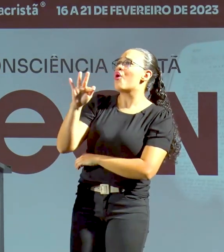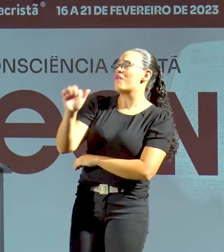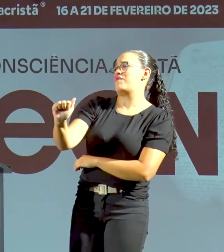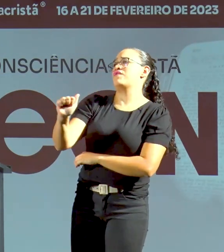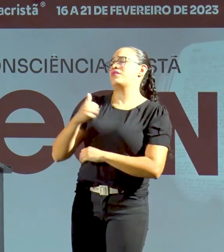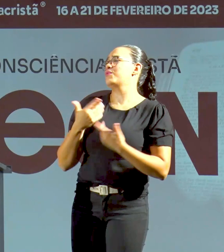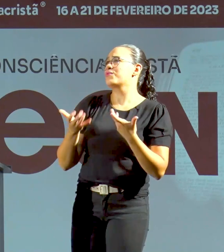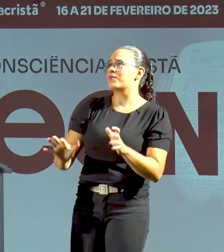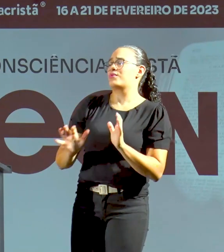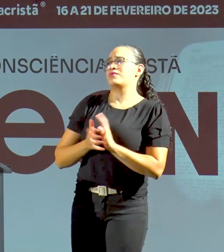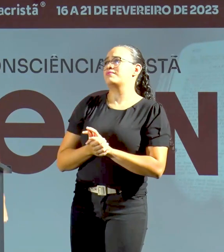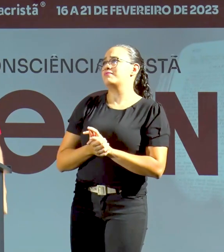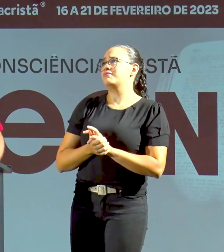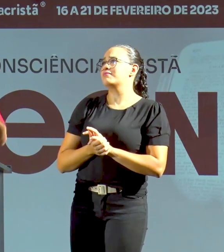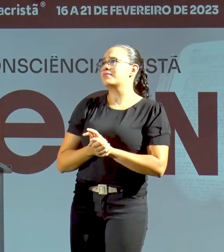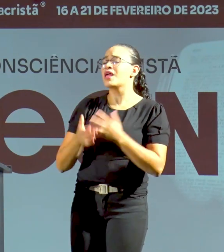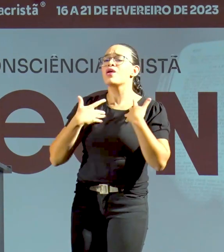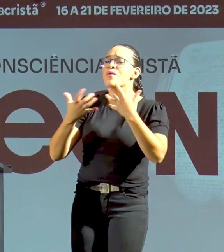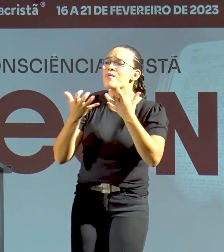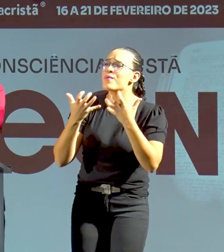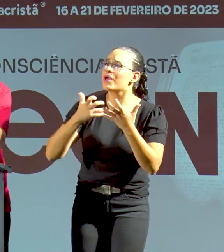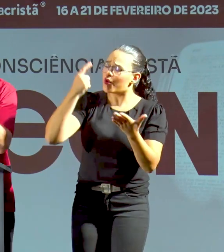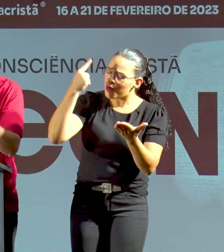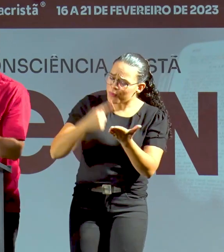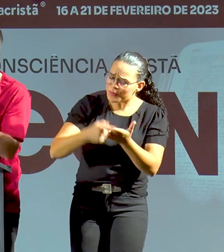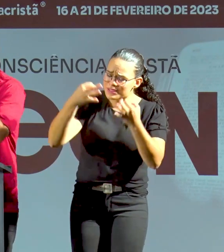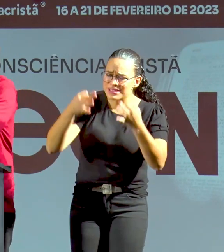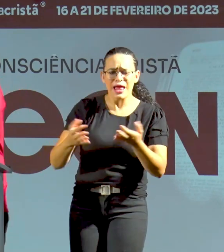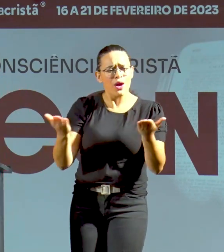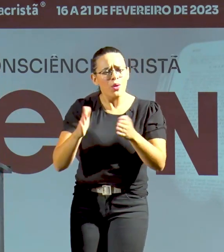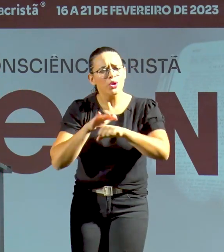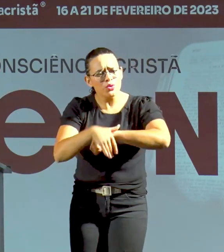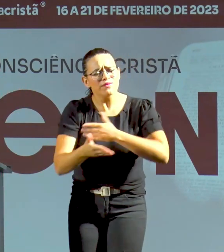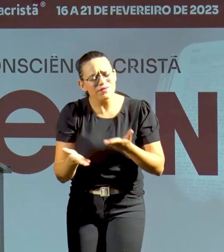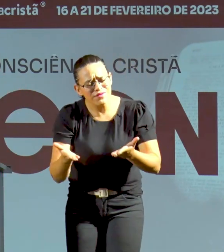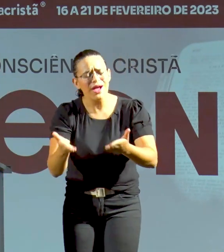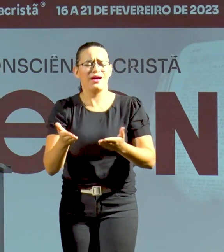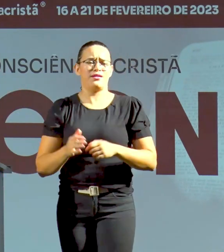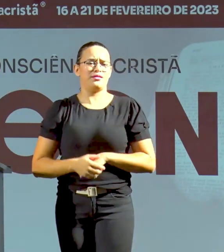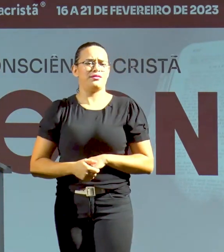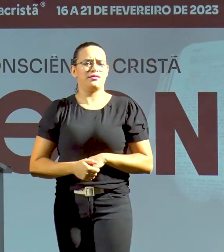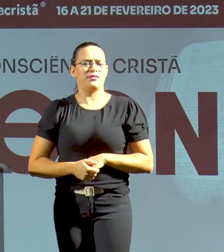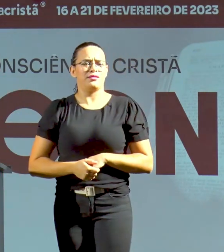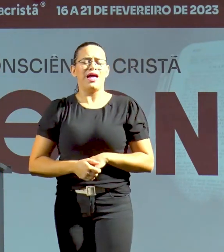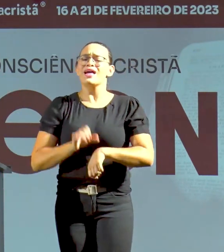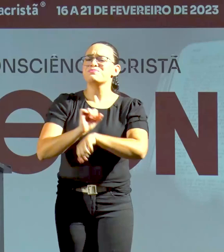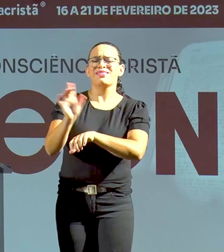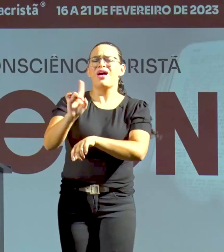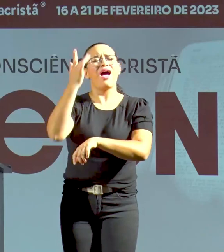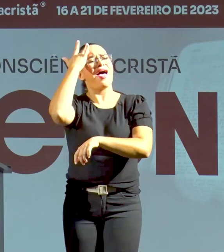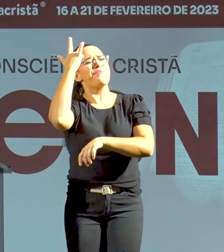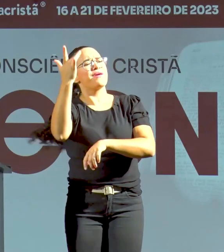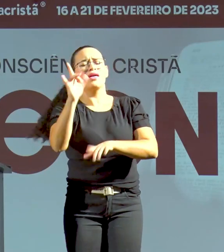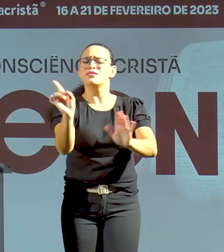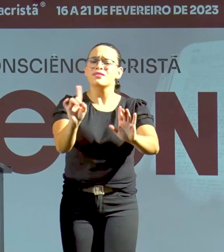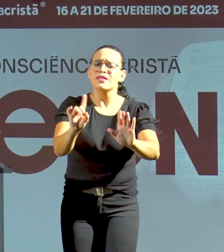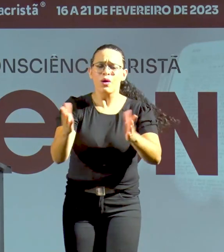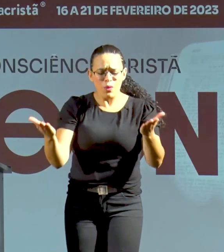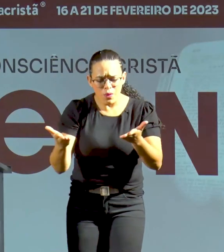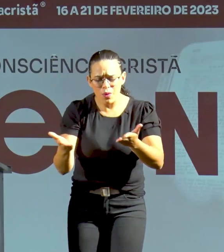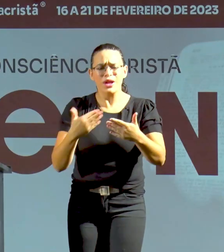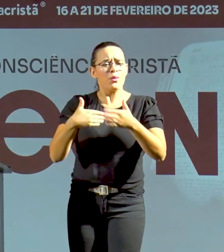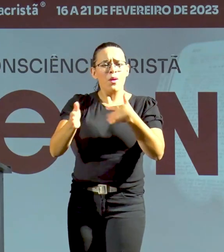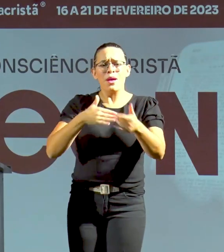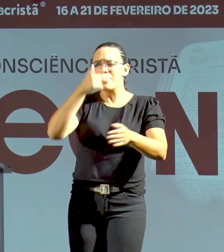não quero são compromisso com ele nessa noite não espere mais nenhuma noite não importa se ninguém sabe